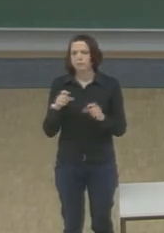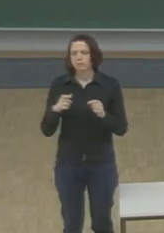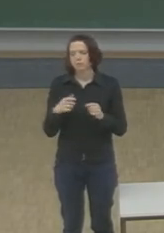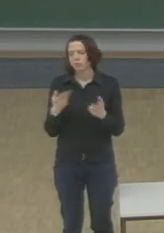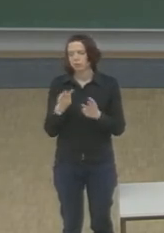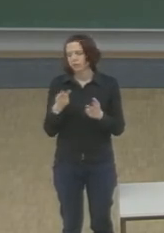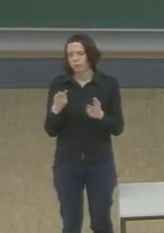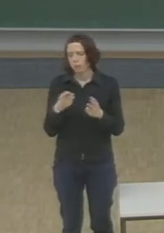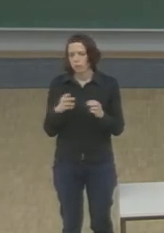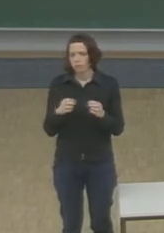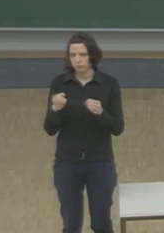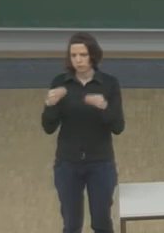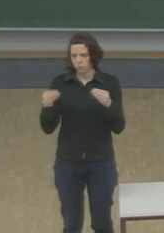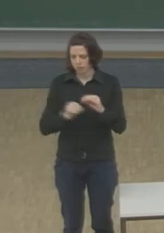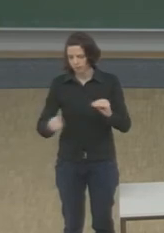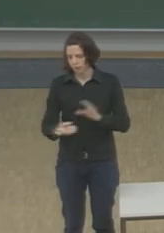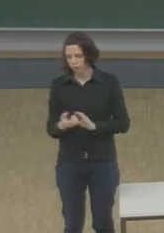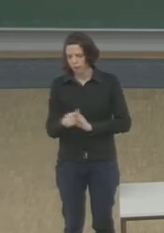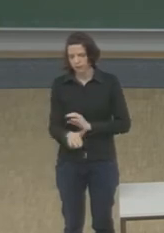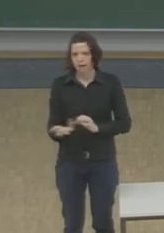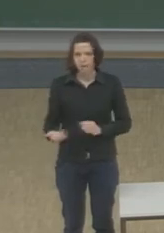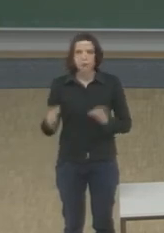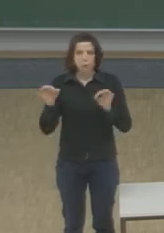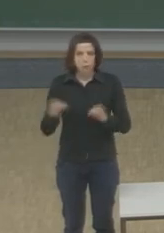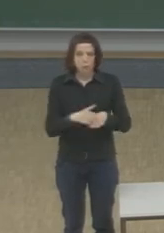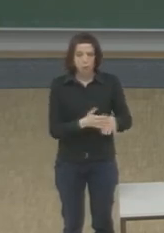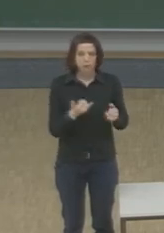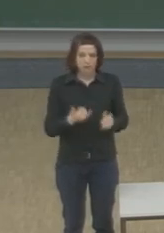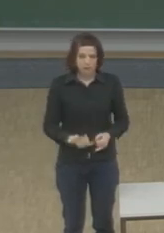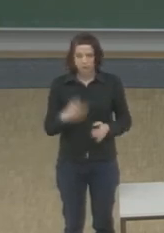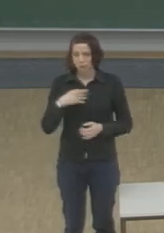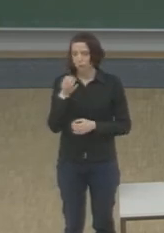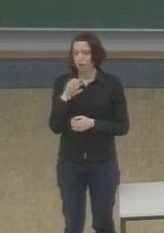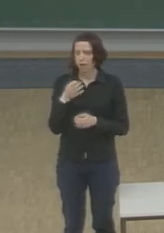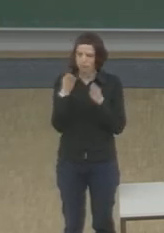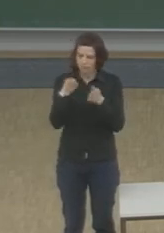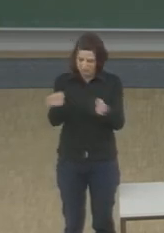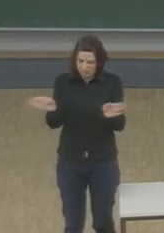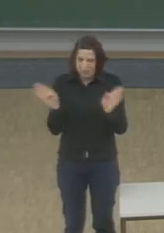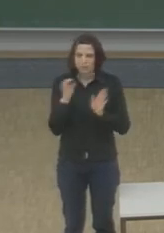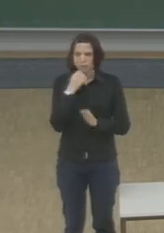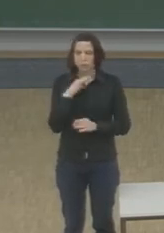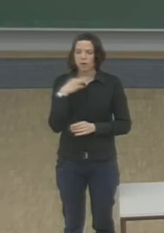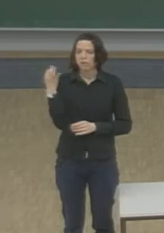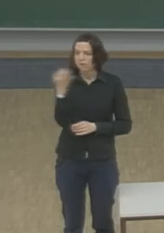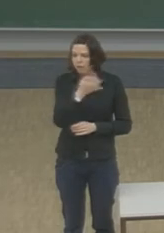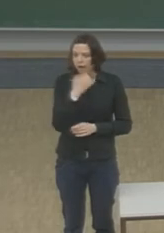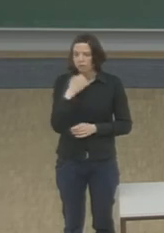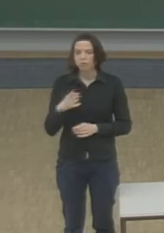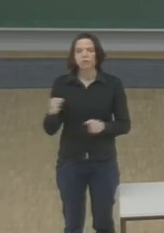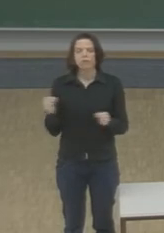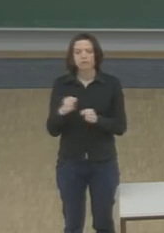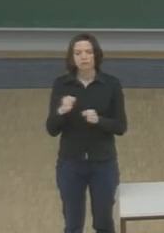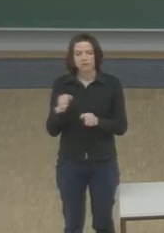Gut, ich möchte an dieser Stelle den Blick noch einmal ausweiten und fragen, woher rührt eigentlich die von Winter